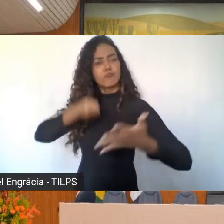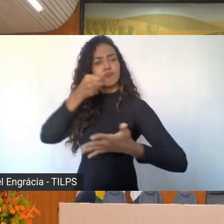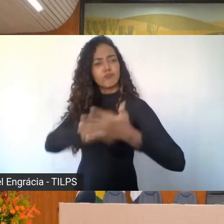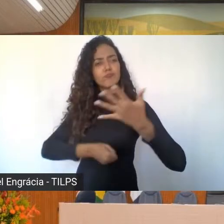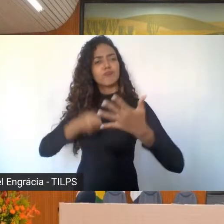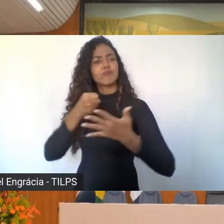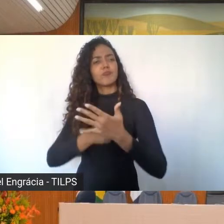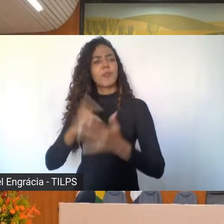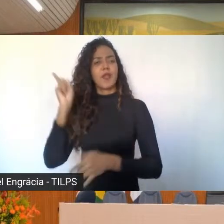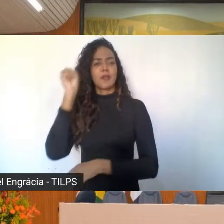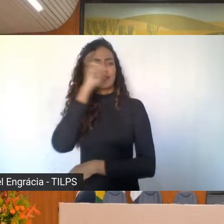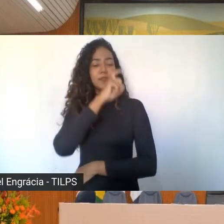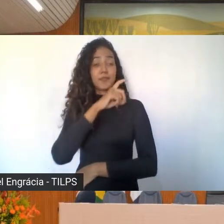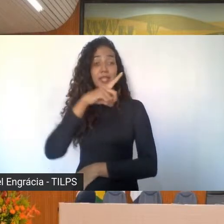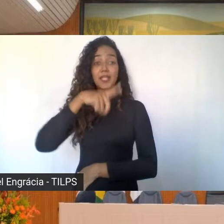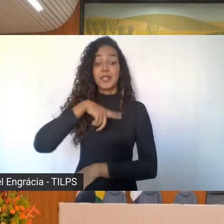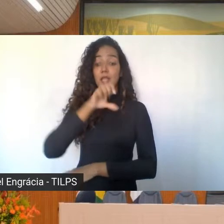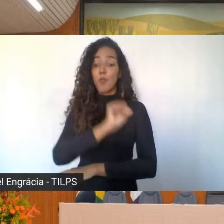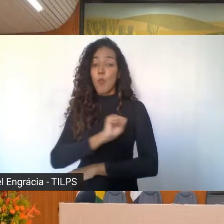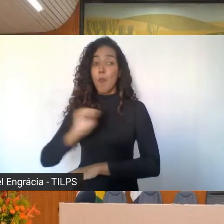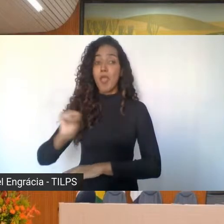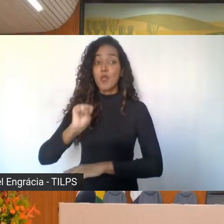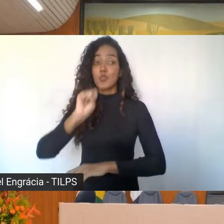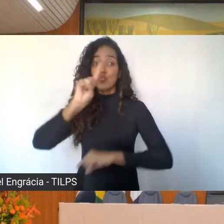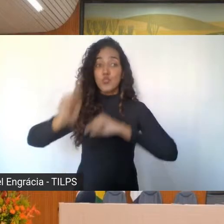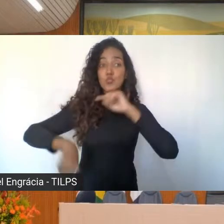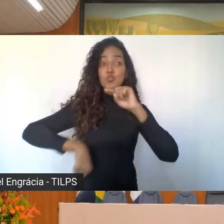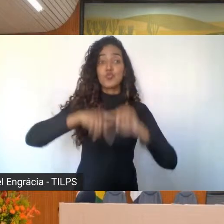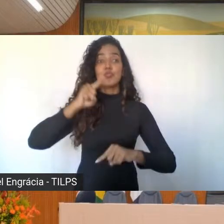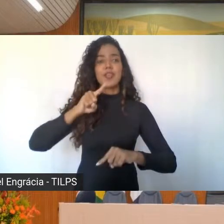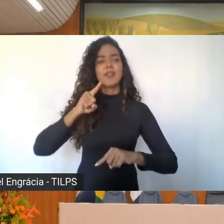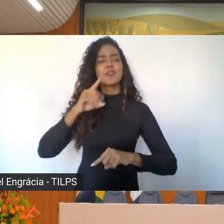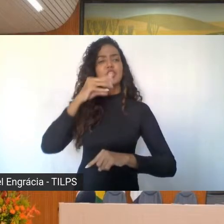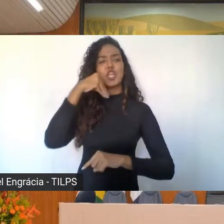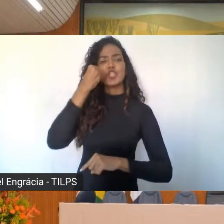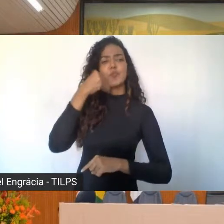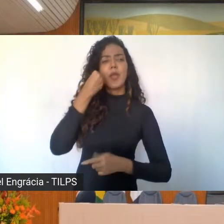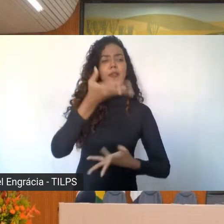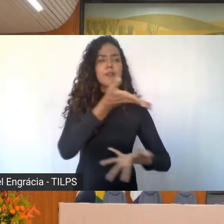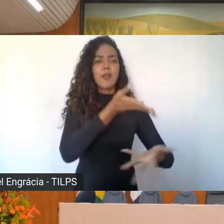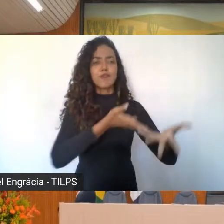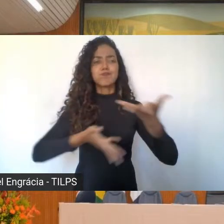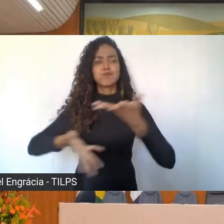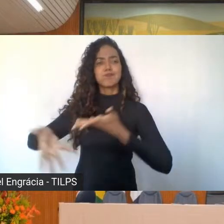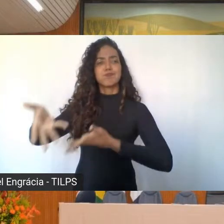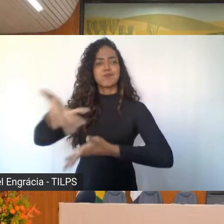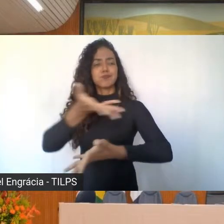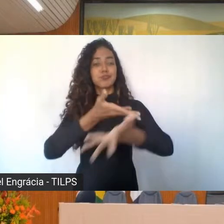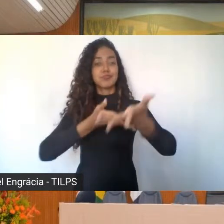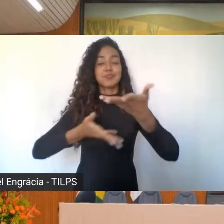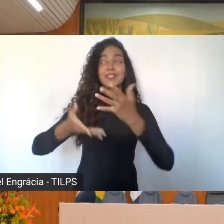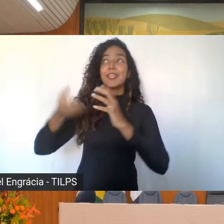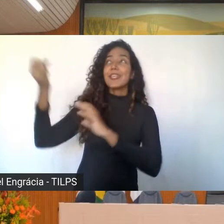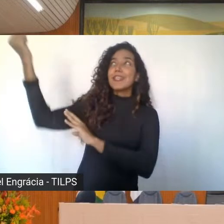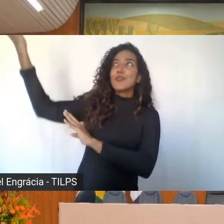com êxito e com grandes trocas de experiências. Que a luz do sol nos